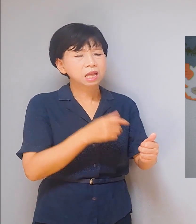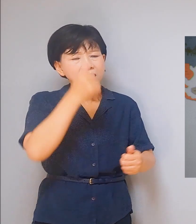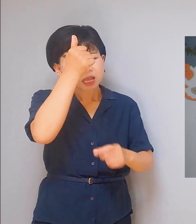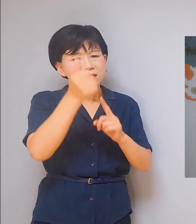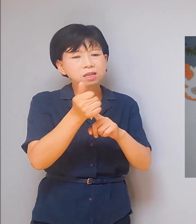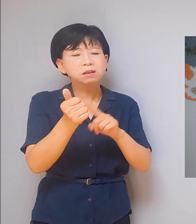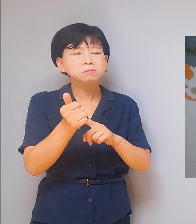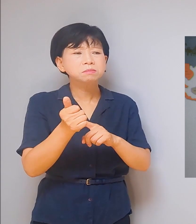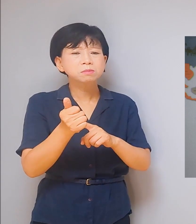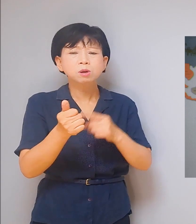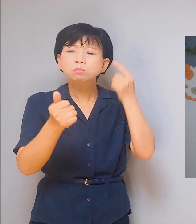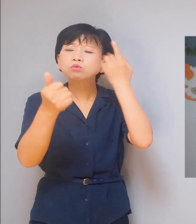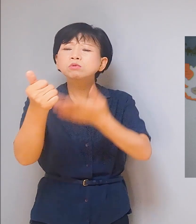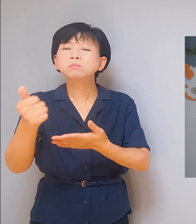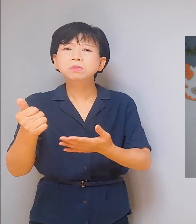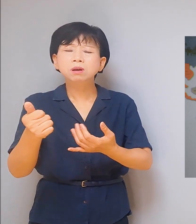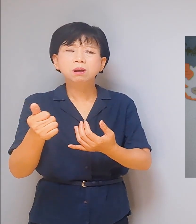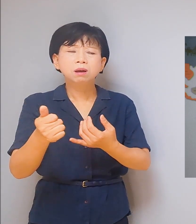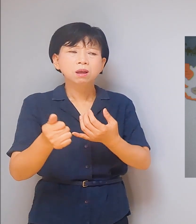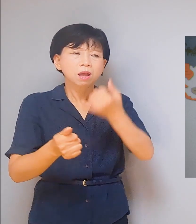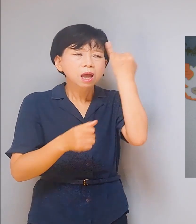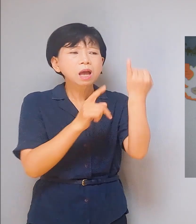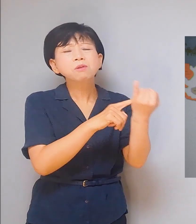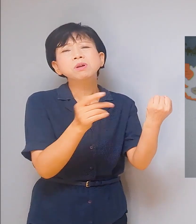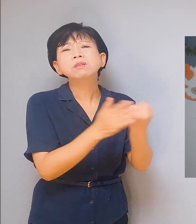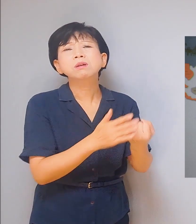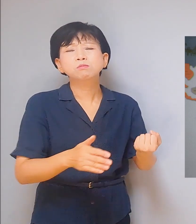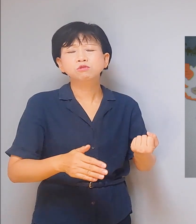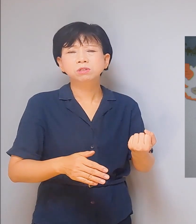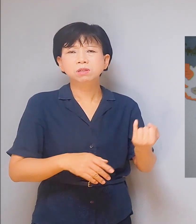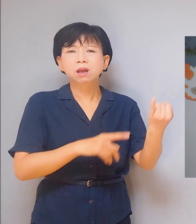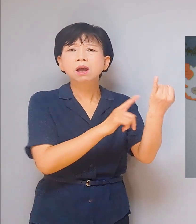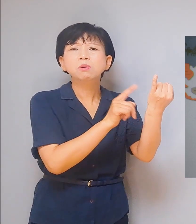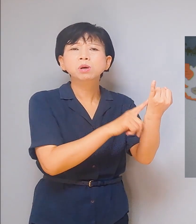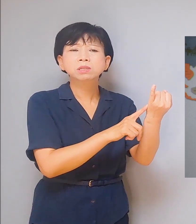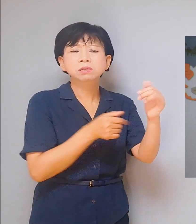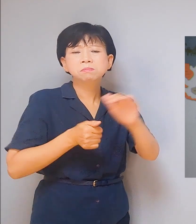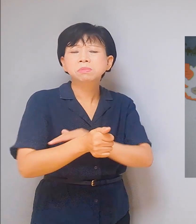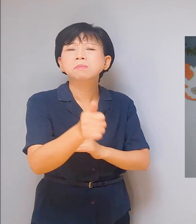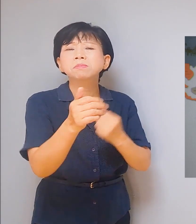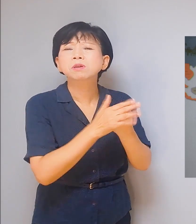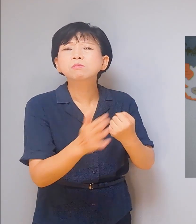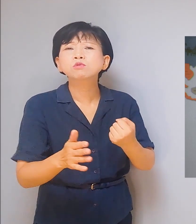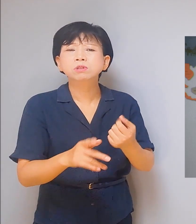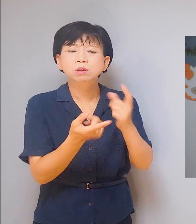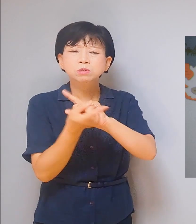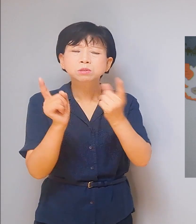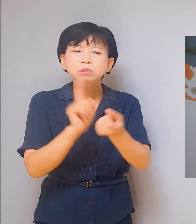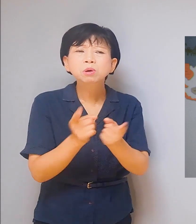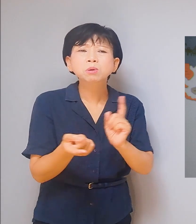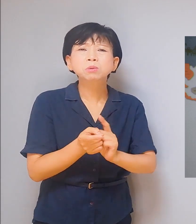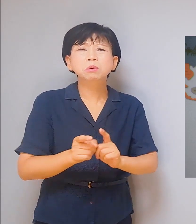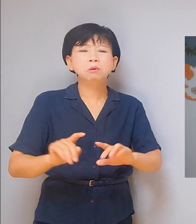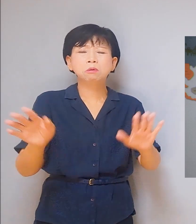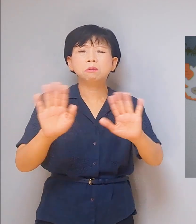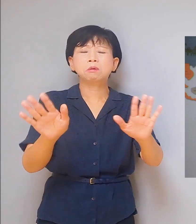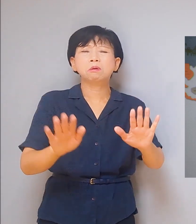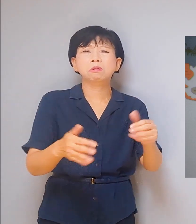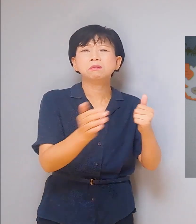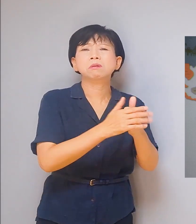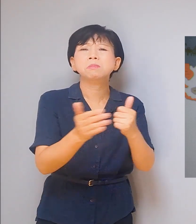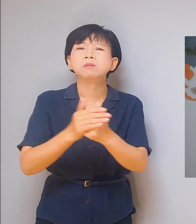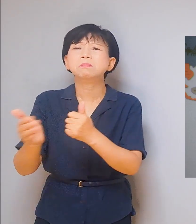아담과 하와에게 고통과 수고를 더 하게끔 하셨습니다. 그런데 하나님이